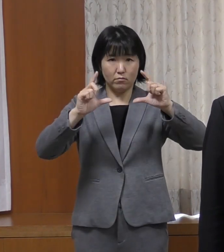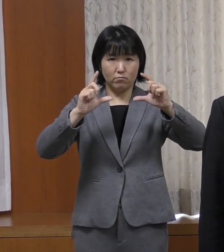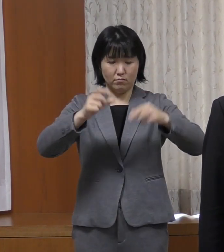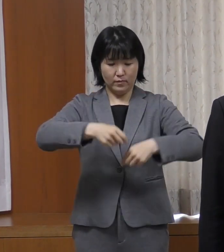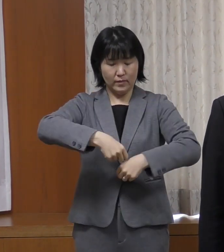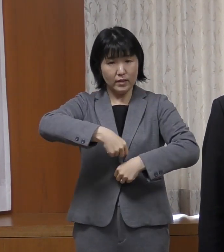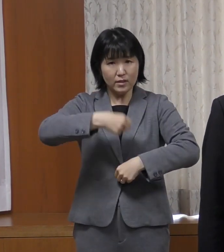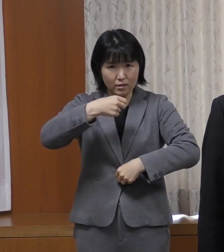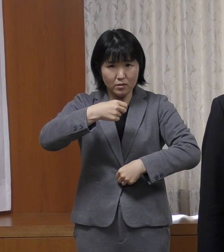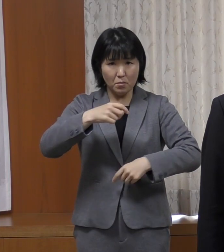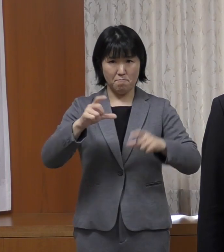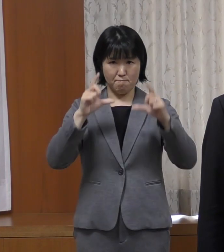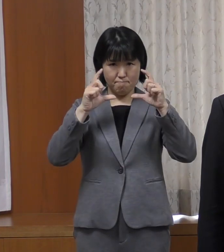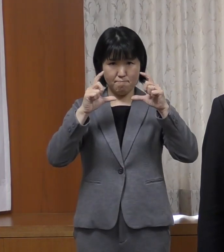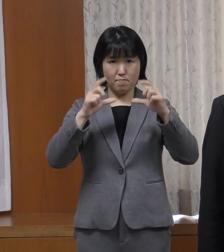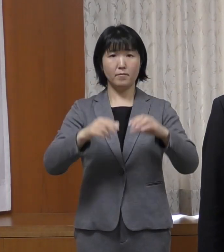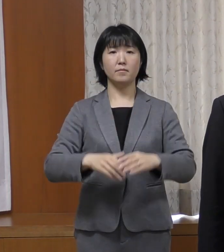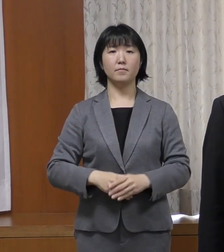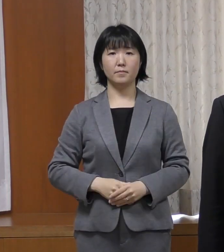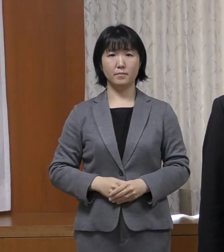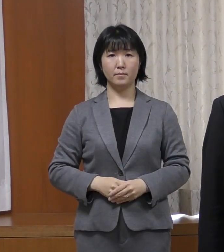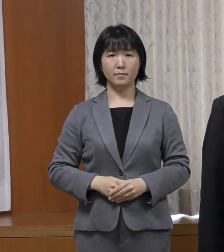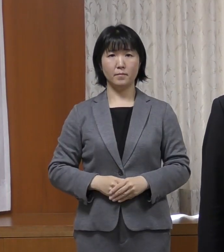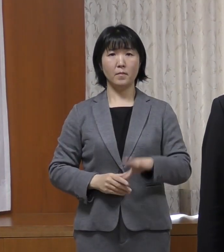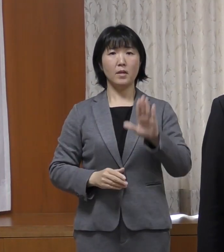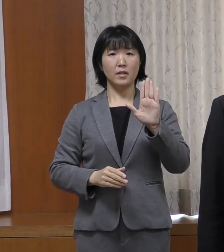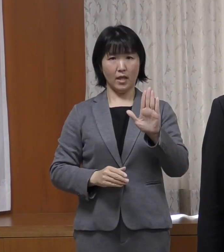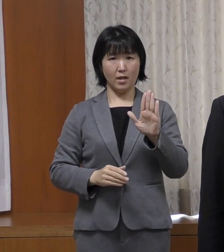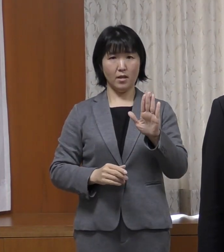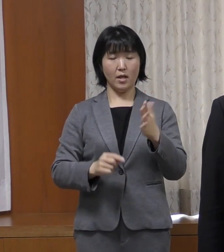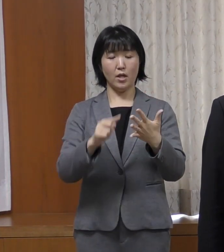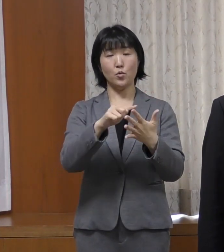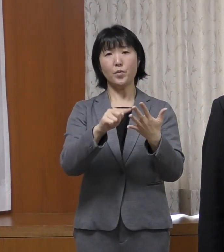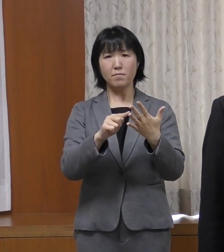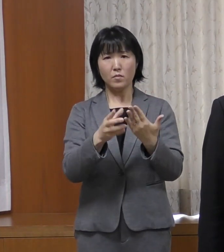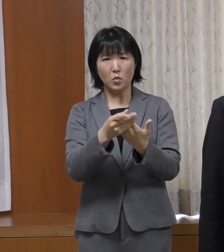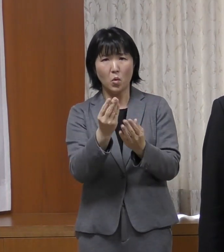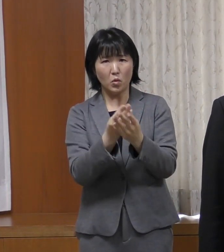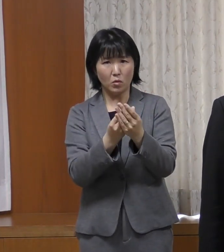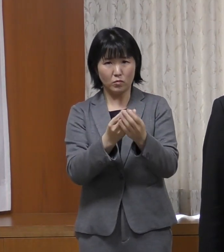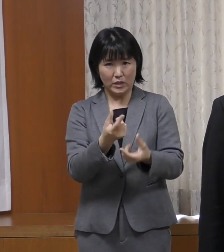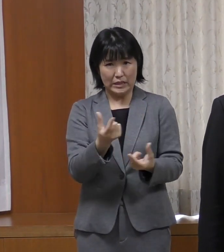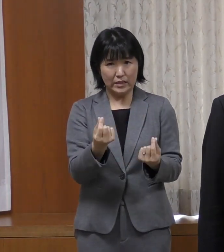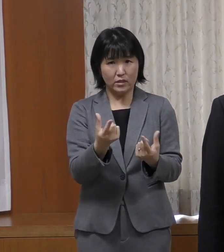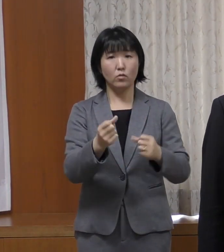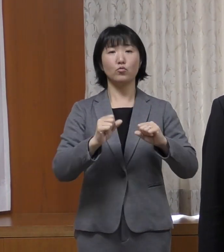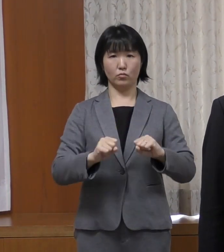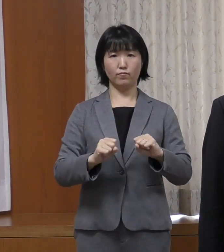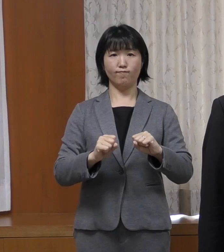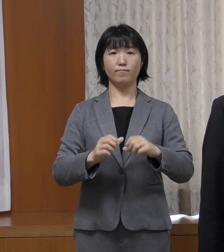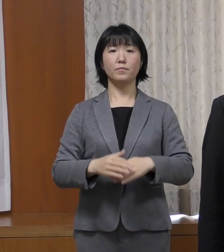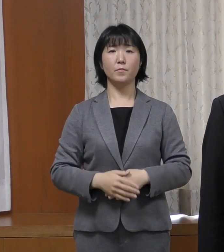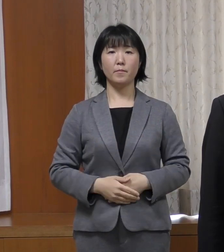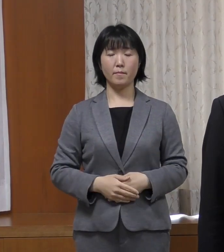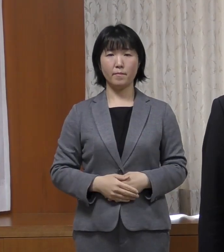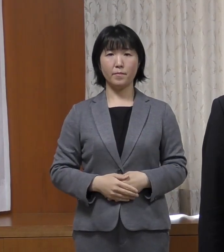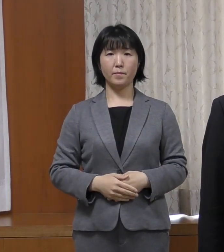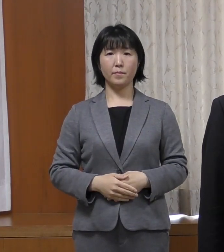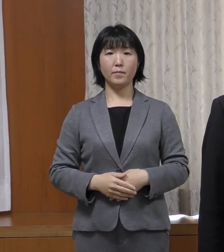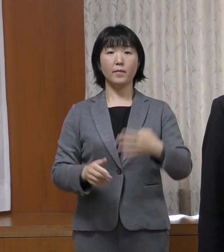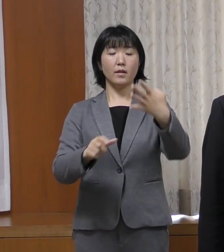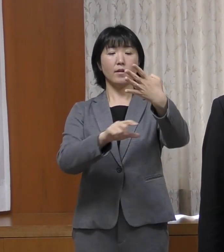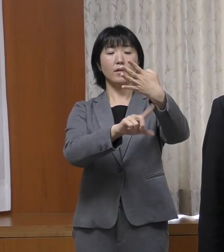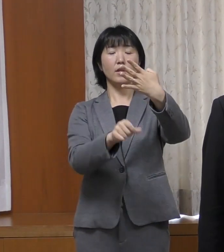。手や指の消毒を徹底する。とりわけ